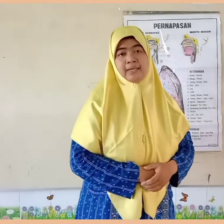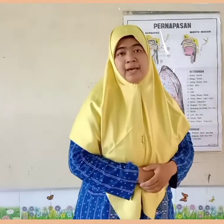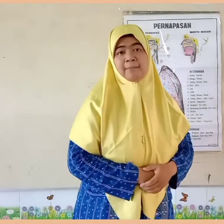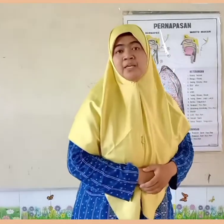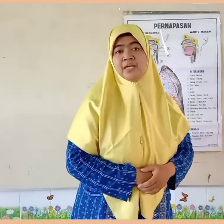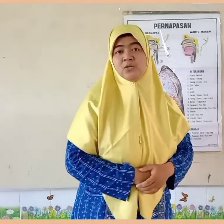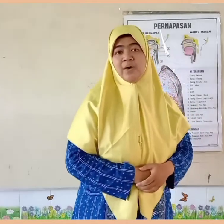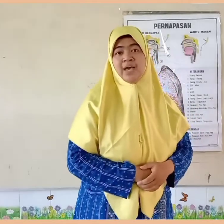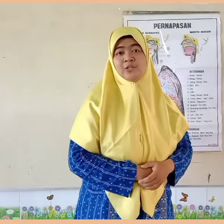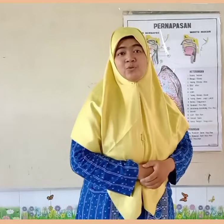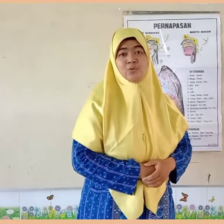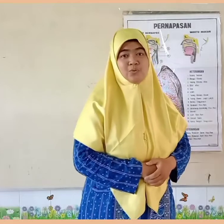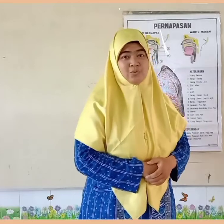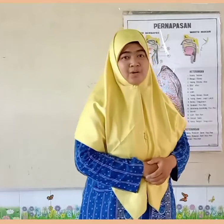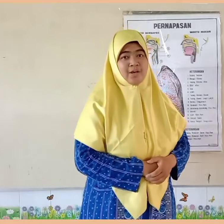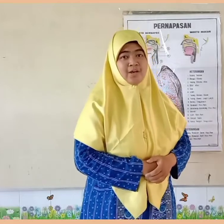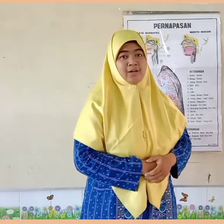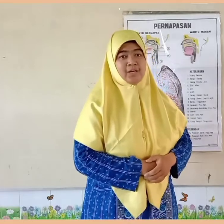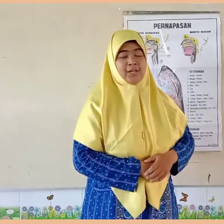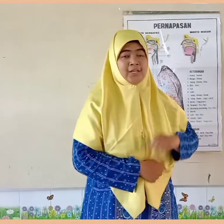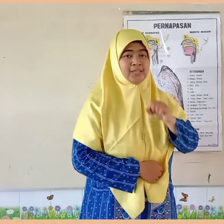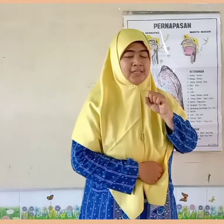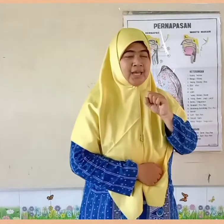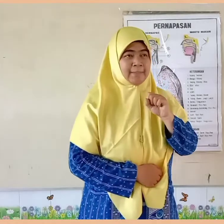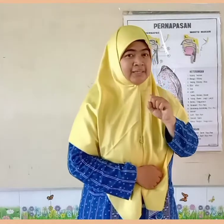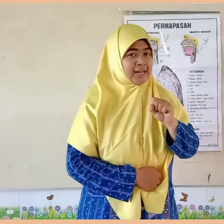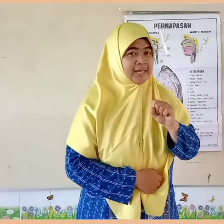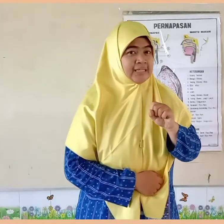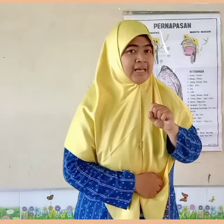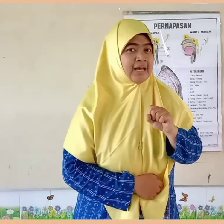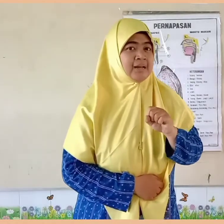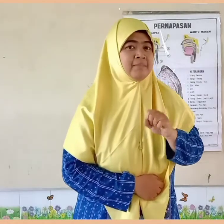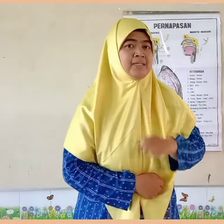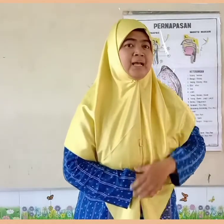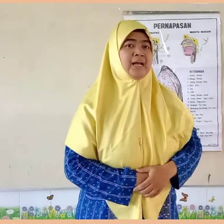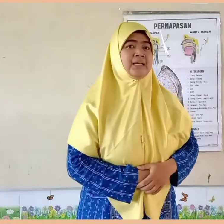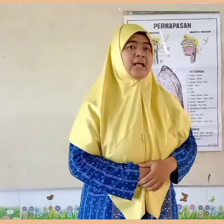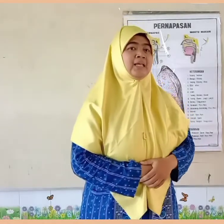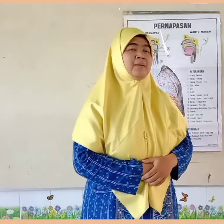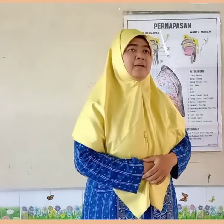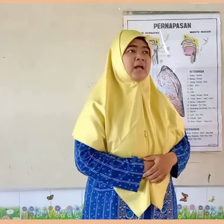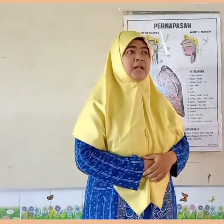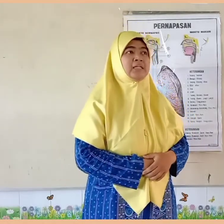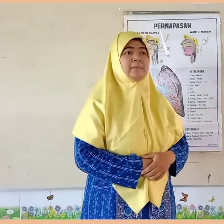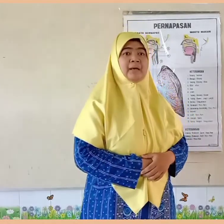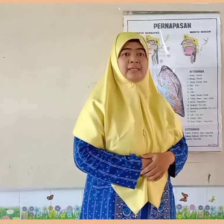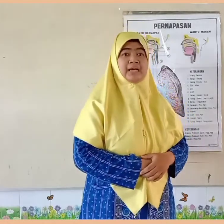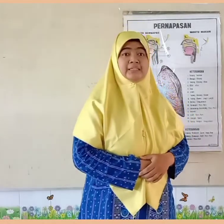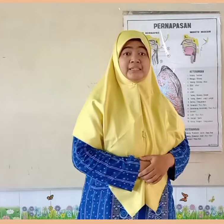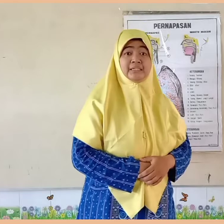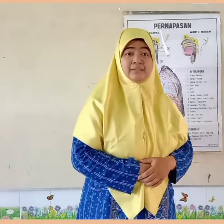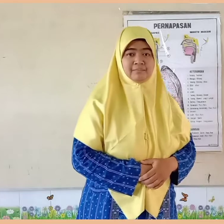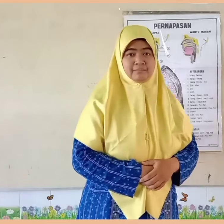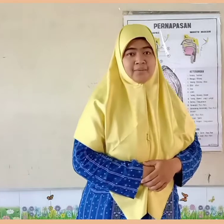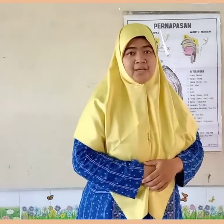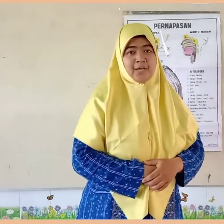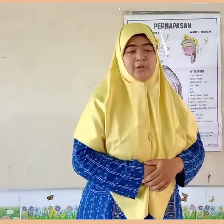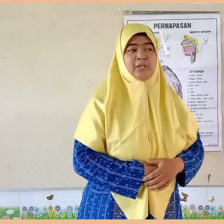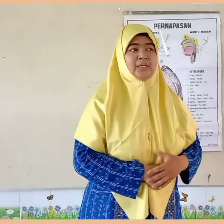namanya penyesuaian suhu. Ini dapat kalian rasakan, misalkan kalian berada di tempat yang dingin, itu ketika